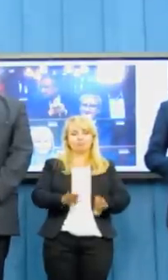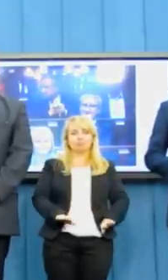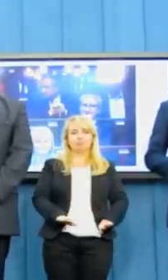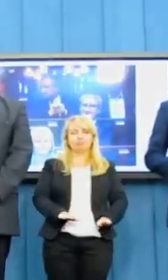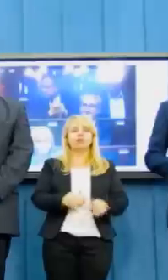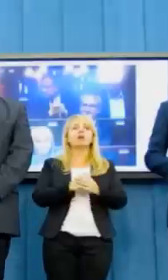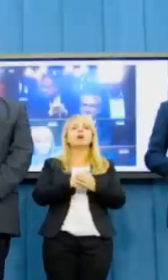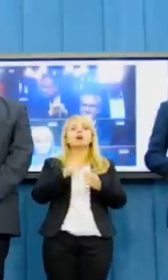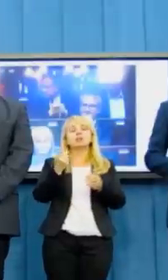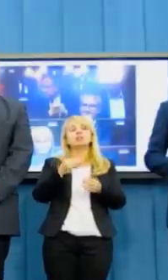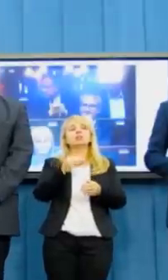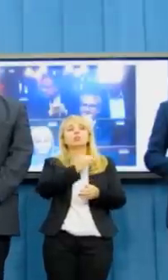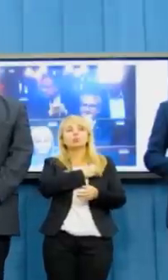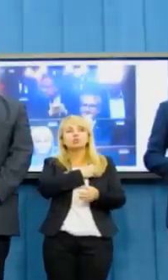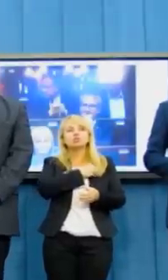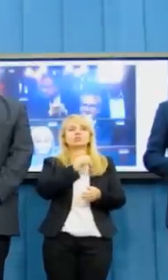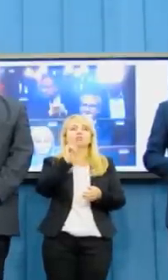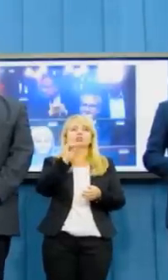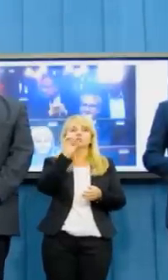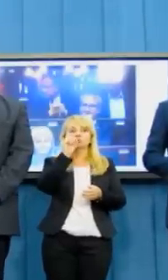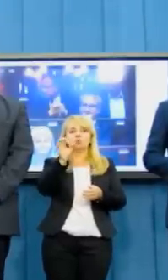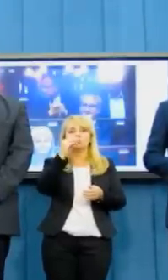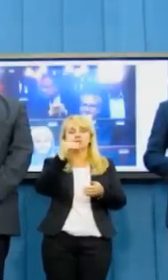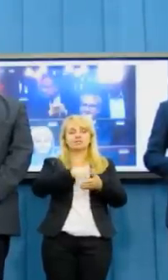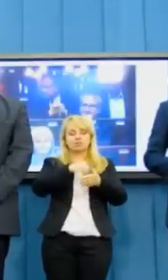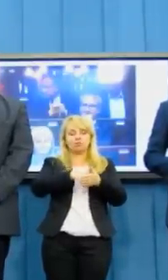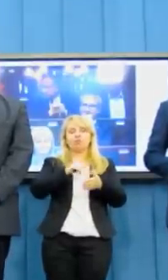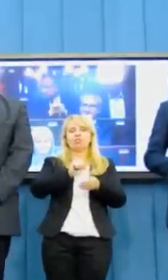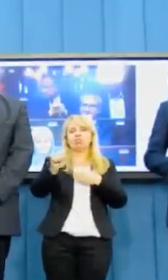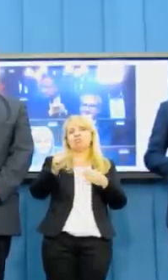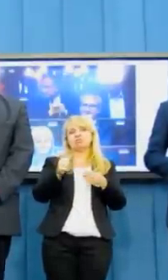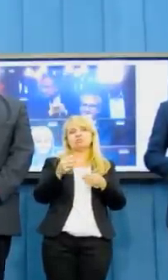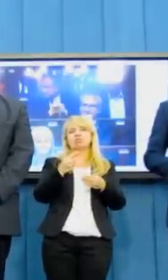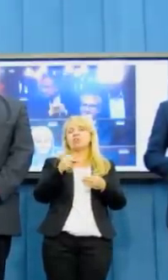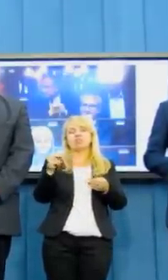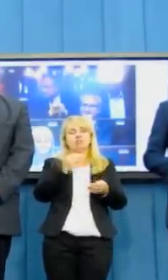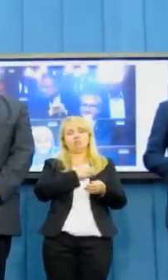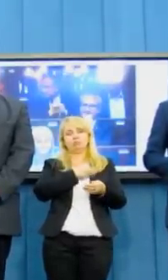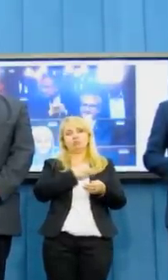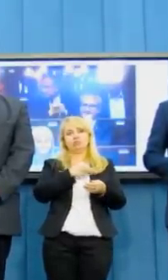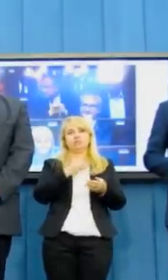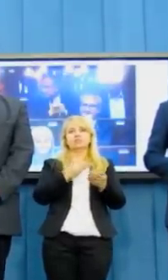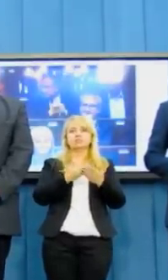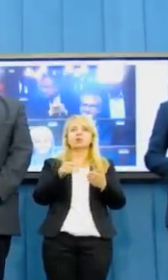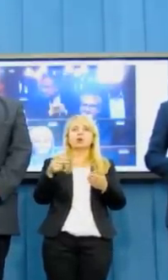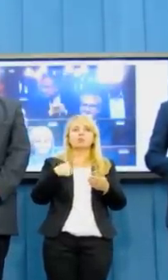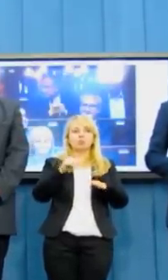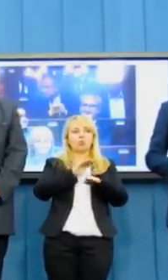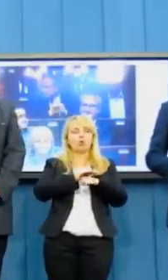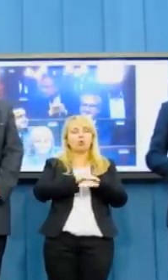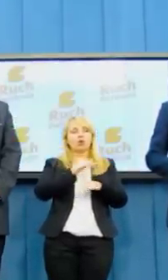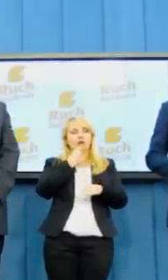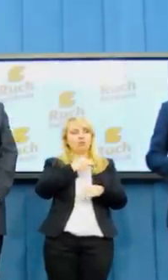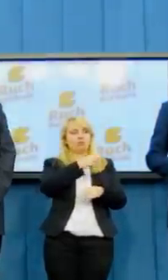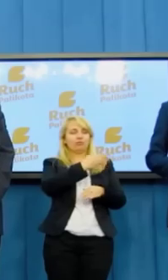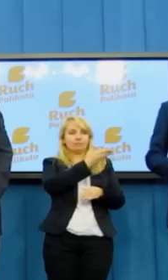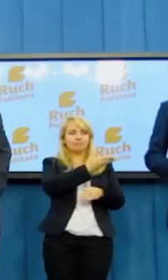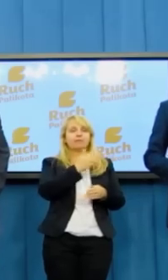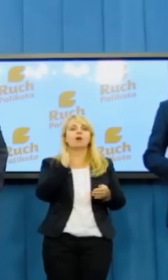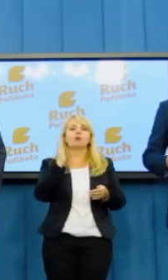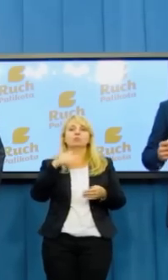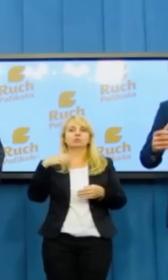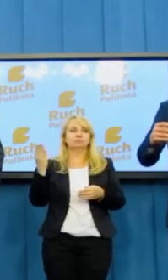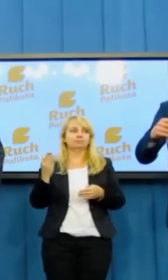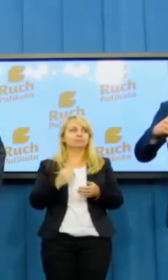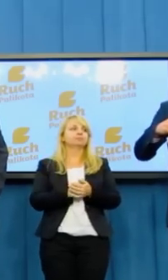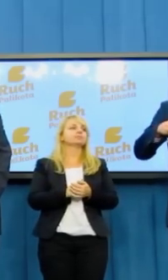słowo przyzwoitość, jak widać, już traci kompletnie swoje znaczenie i wagę. Oddaję głos moim kolegom, najpierw poseł Kabaciński na